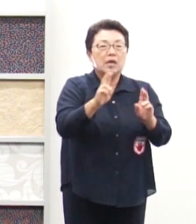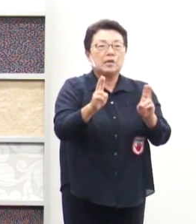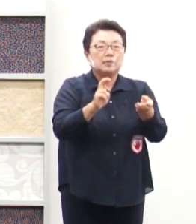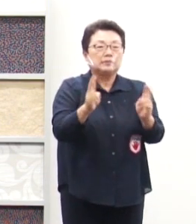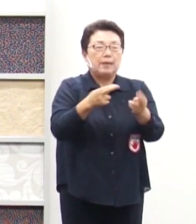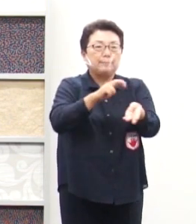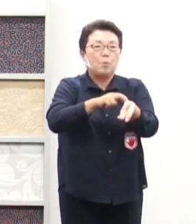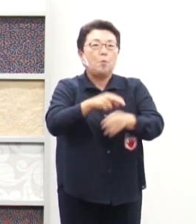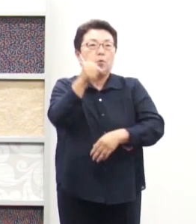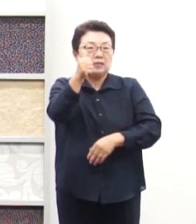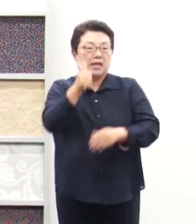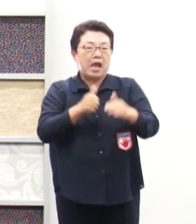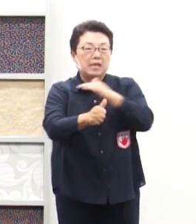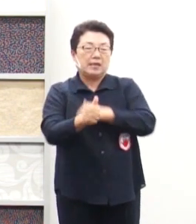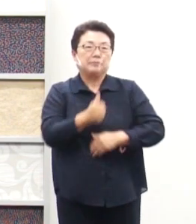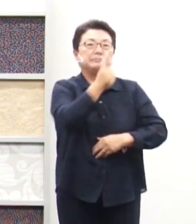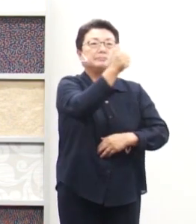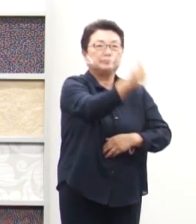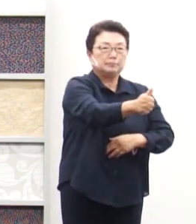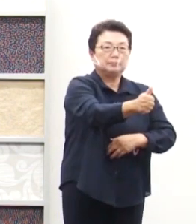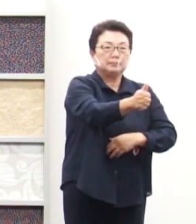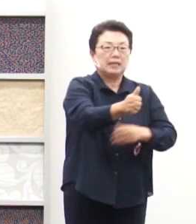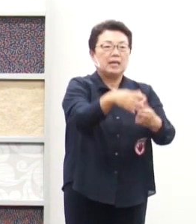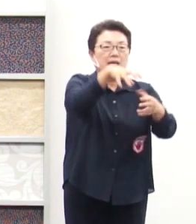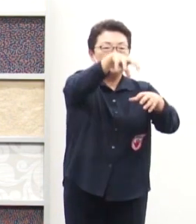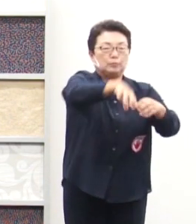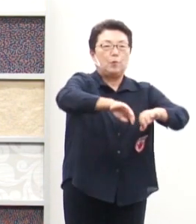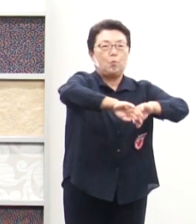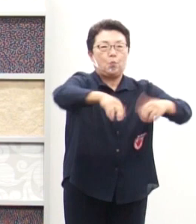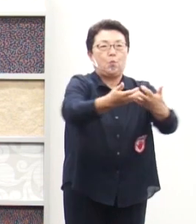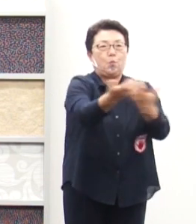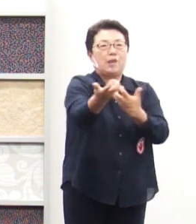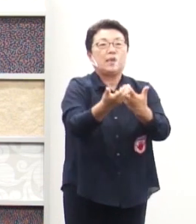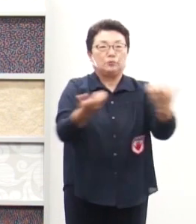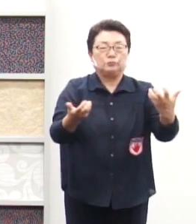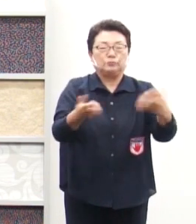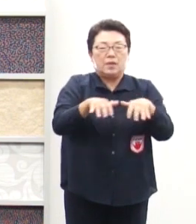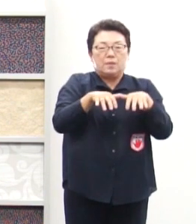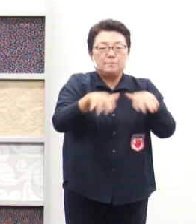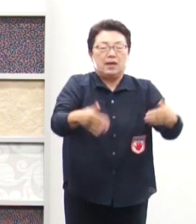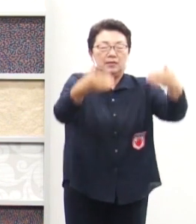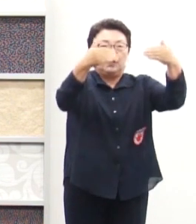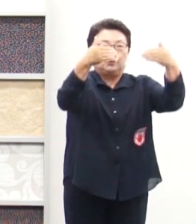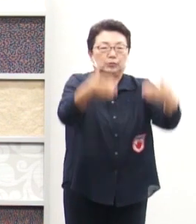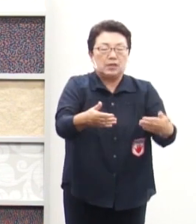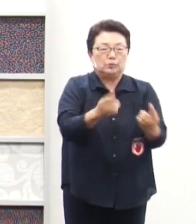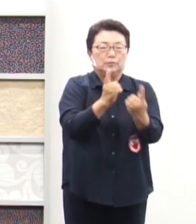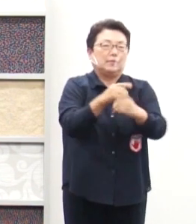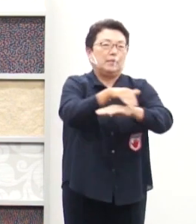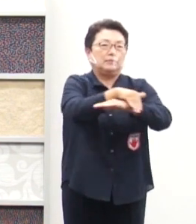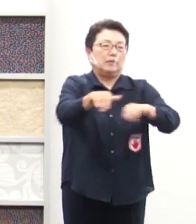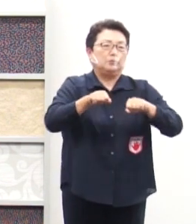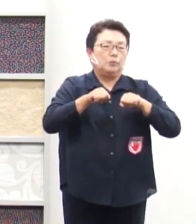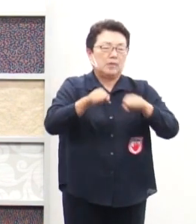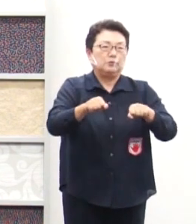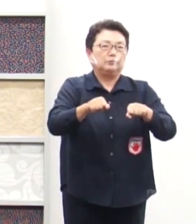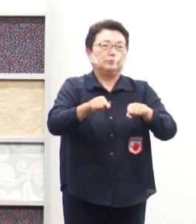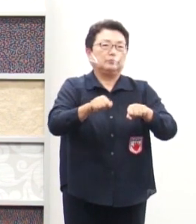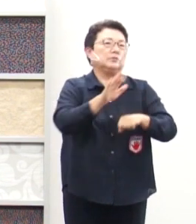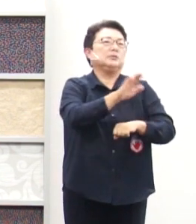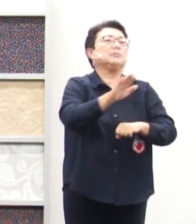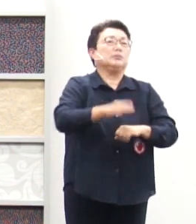医などを派遣いたしまして、ゾーニングあるいは蔓延を防ぐための具体的な措置を指示したところでございます